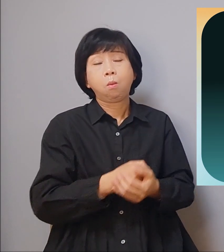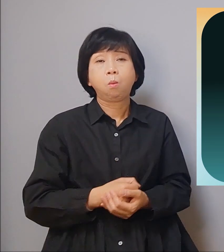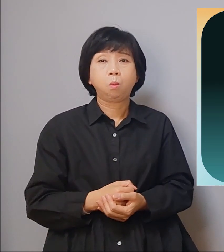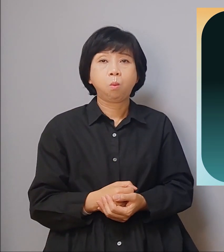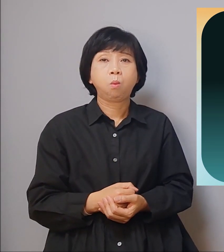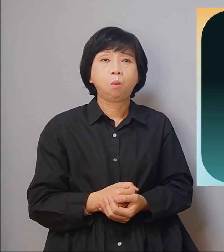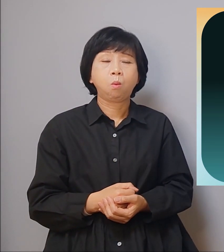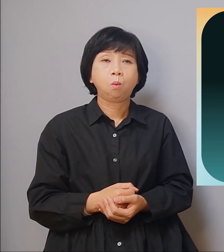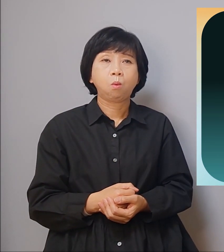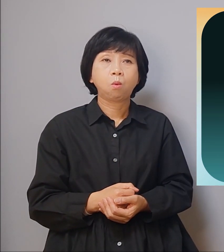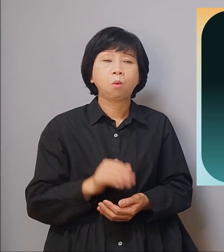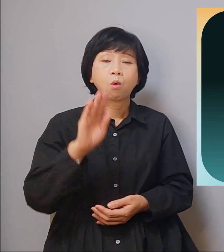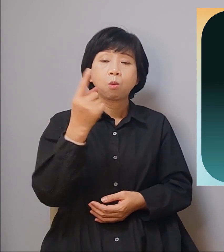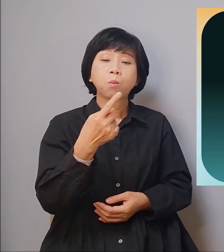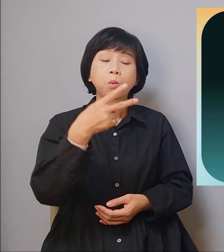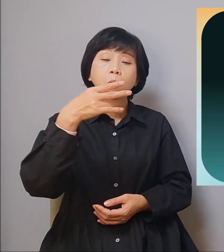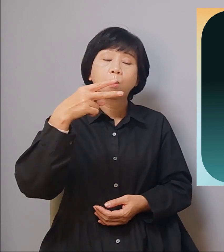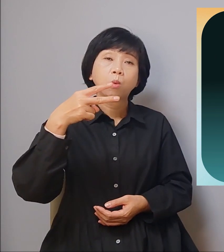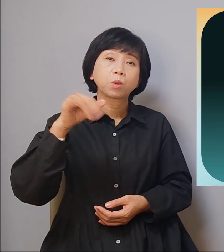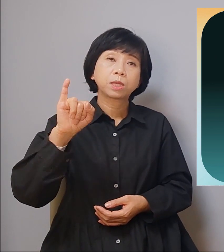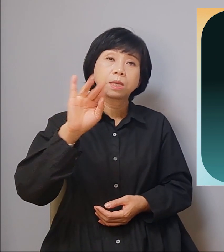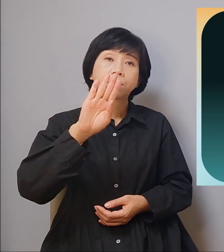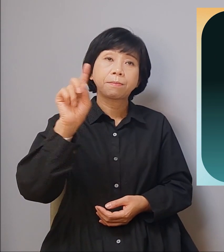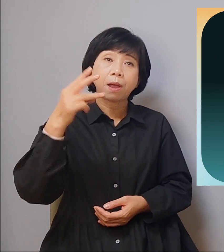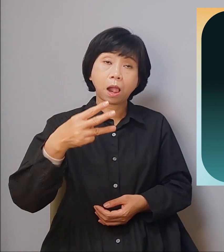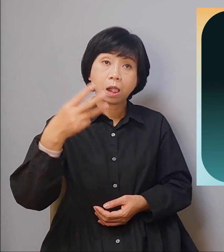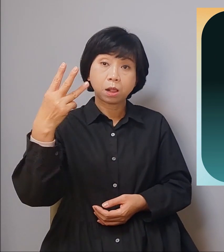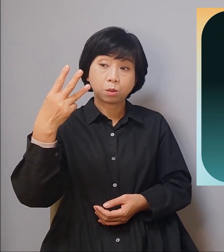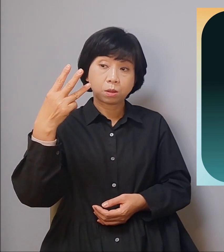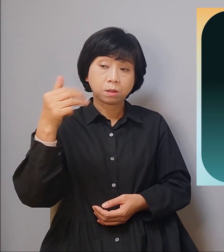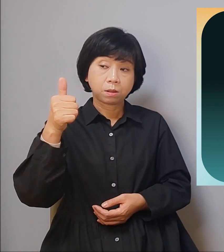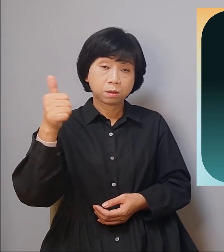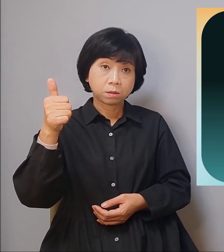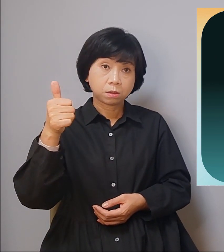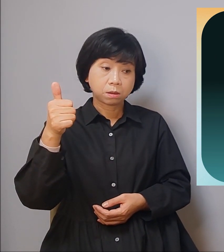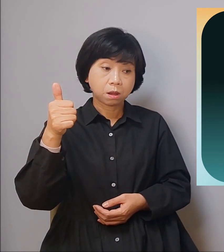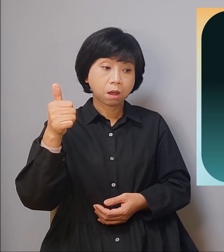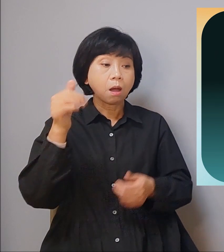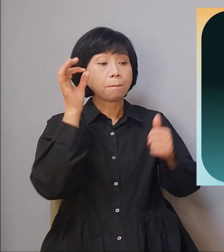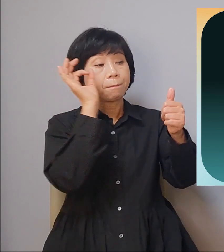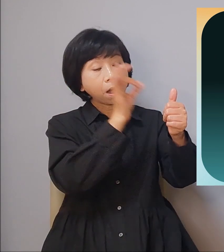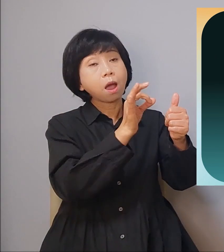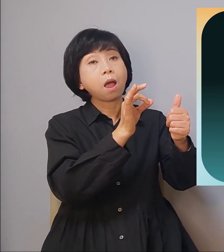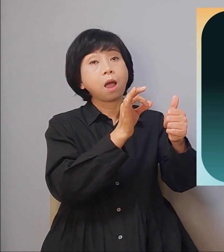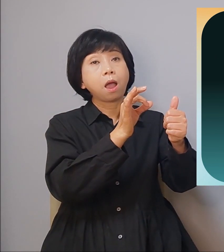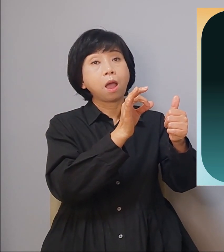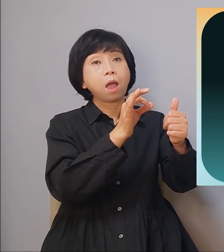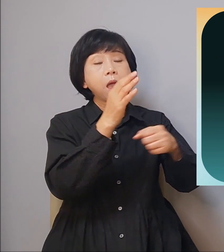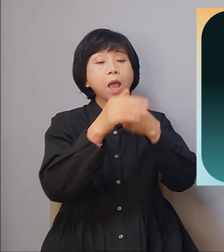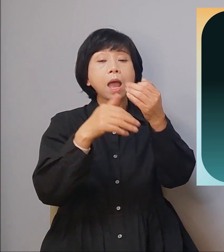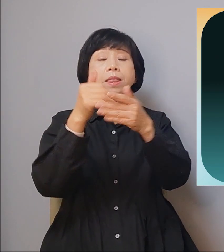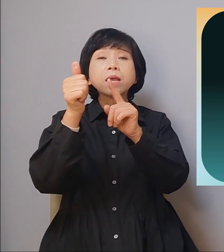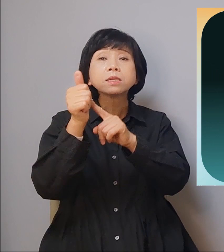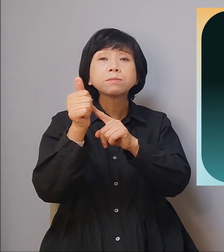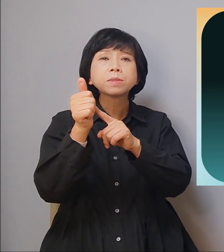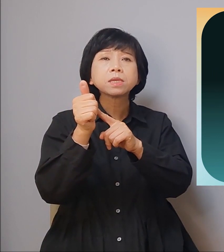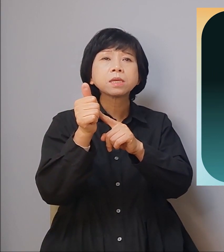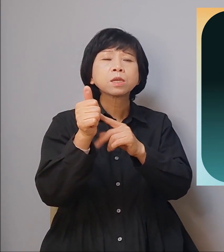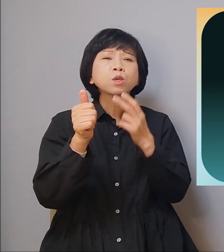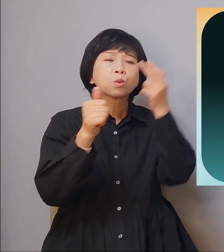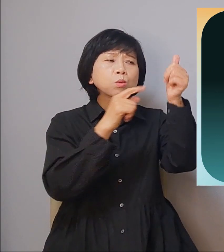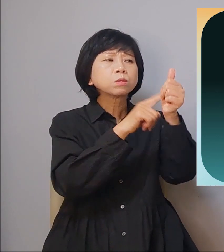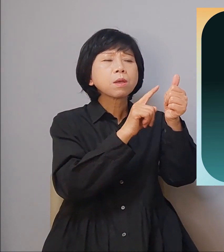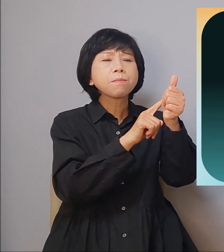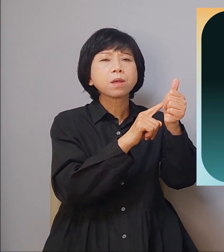네, 보디발도 본 거예요. 또 여호와께서 그의 범사에 형통하게 하심을 보았더라. 요셉이 그의 주인에게